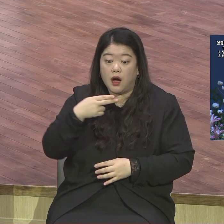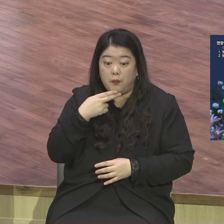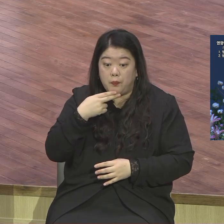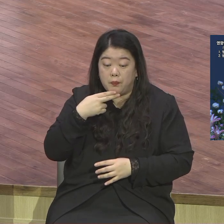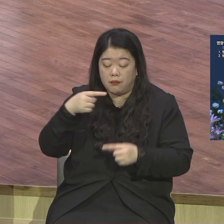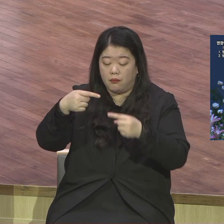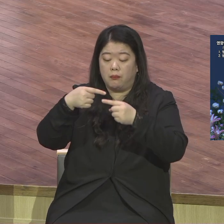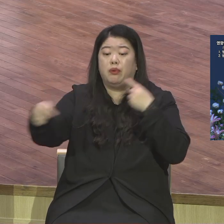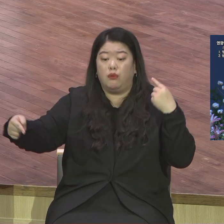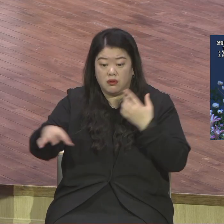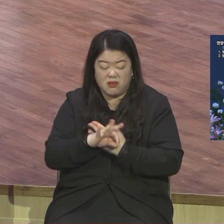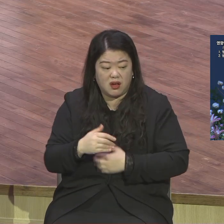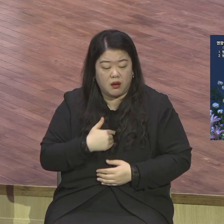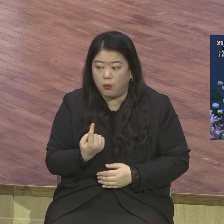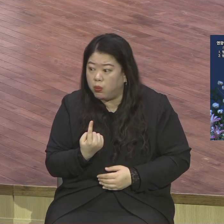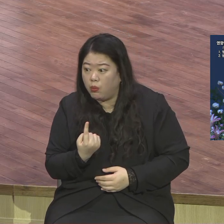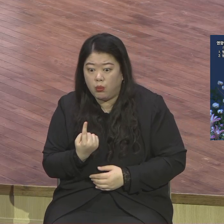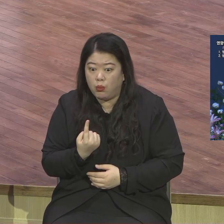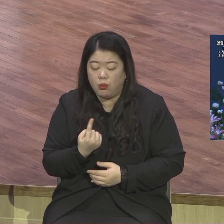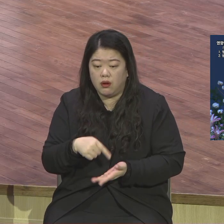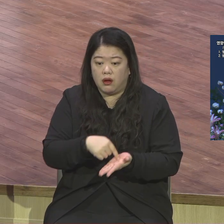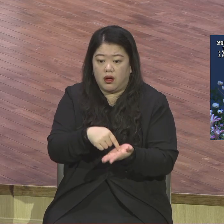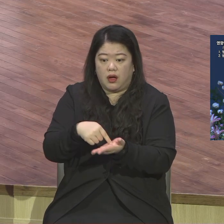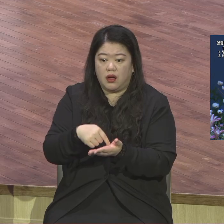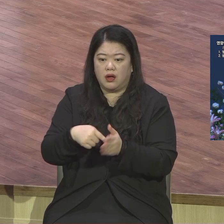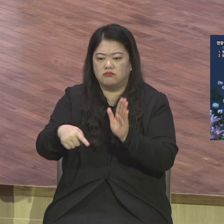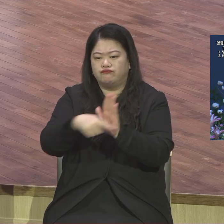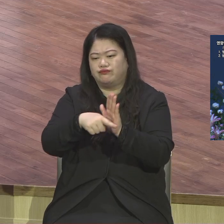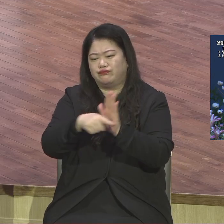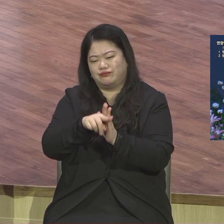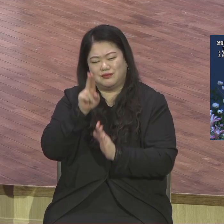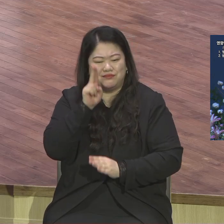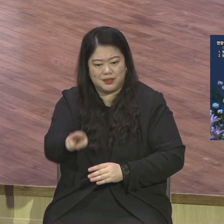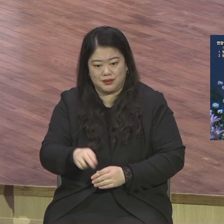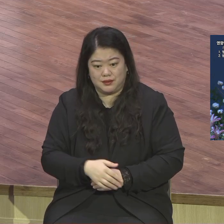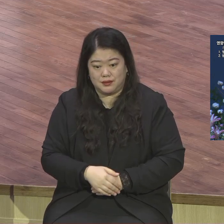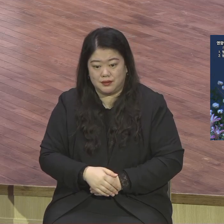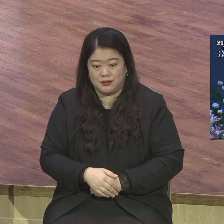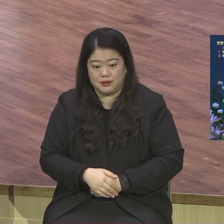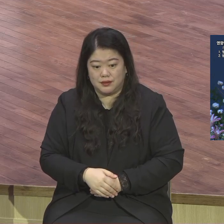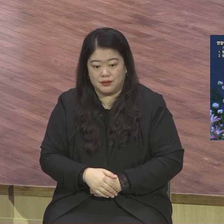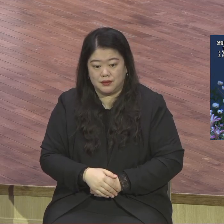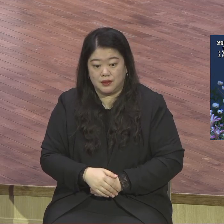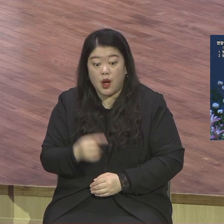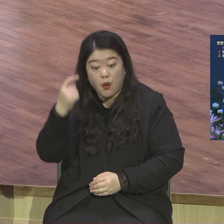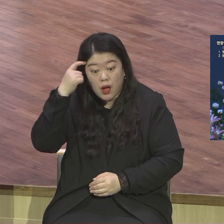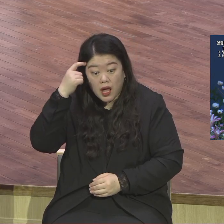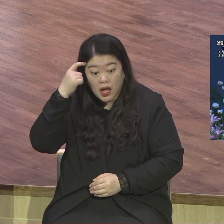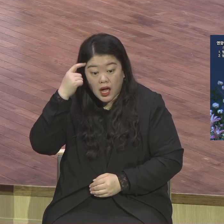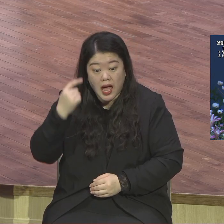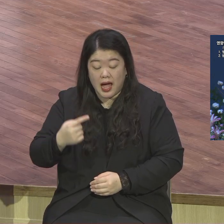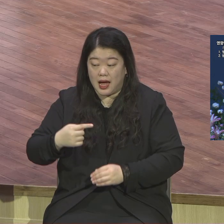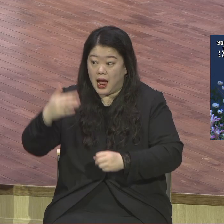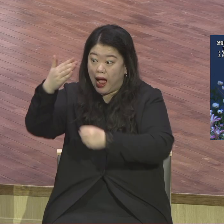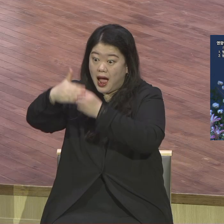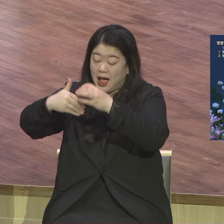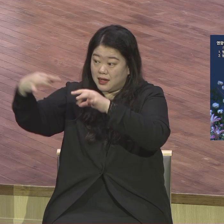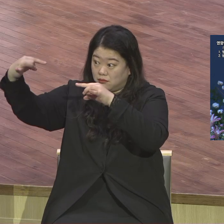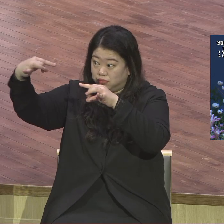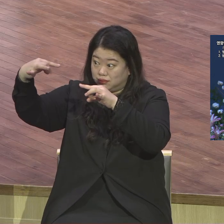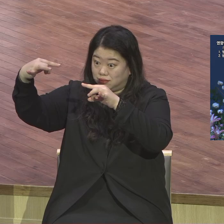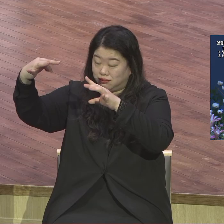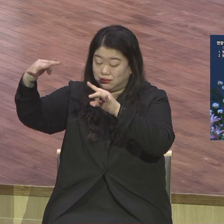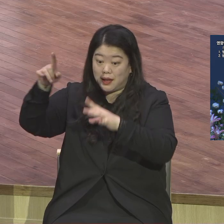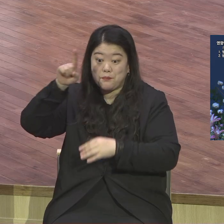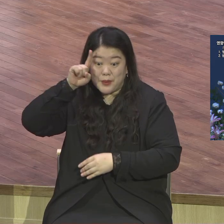이 부정적인 사람은요, 부정적인 말만 들어요. 영이 같으니까. 맨날 부정적인 말도 부정적인 말만 해요. 그